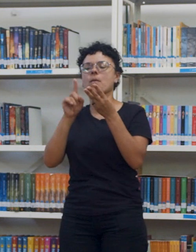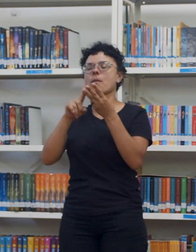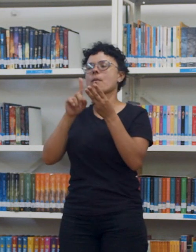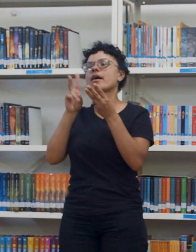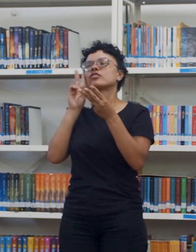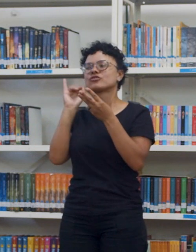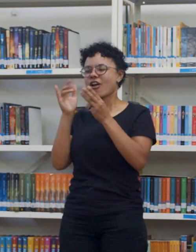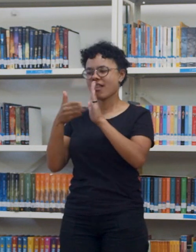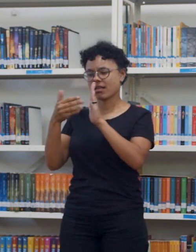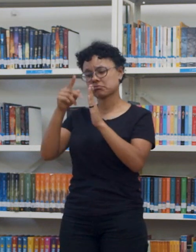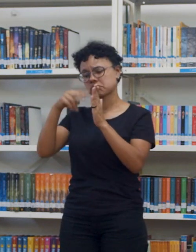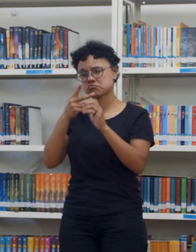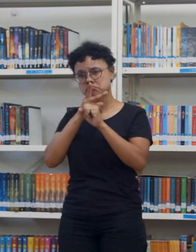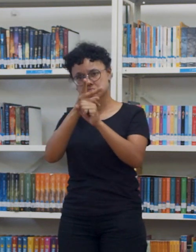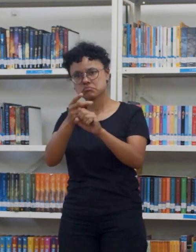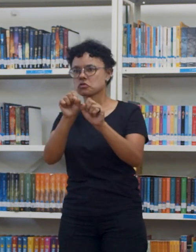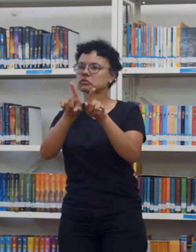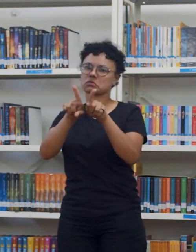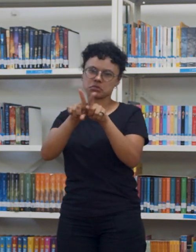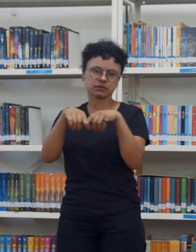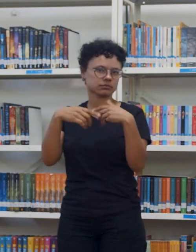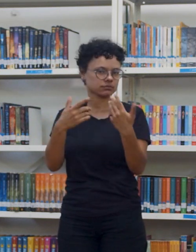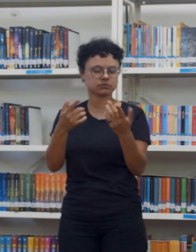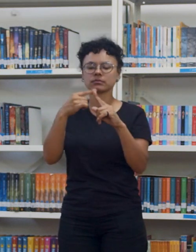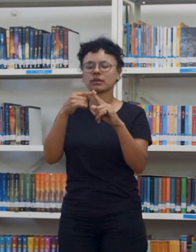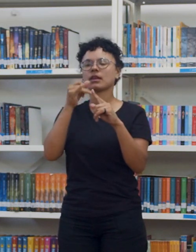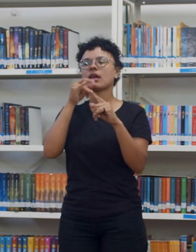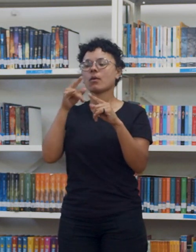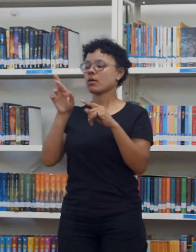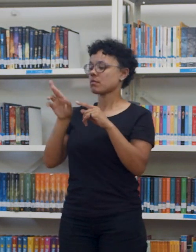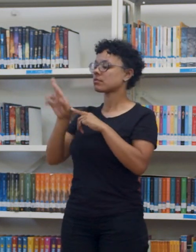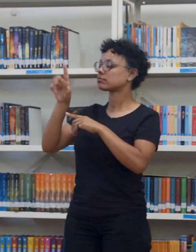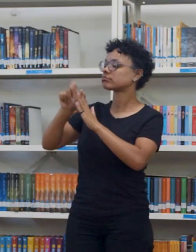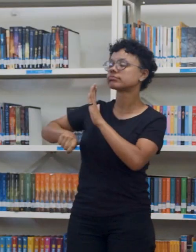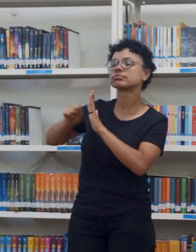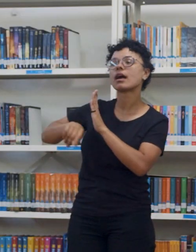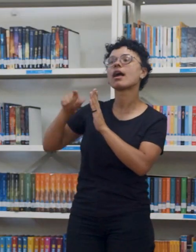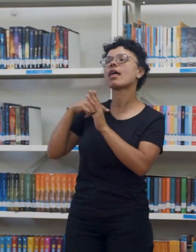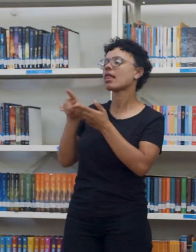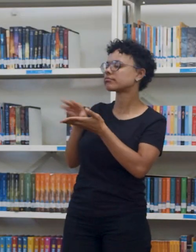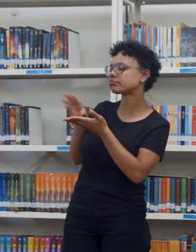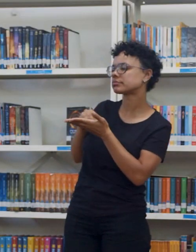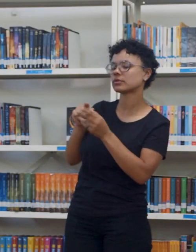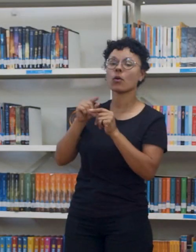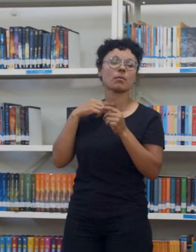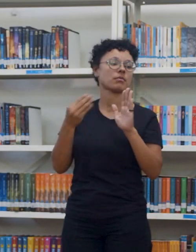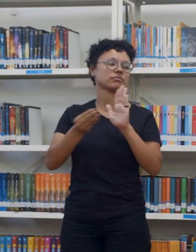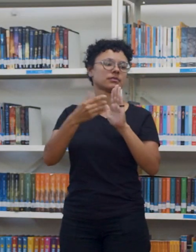para quem quiser depois procurar também em que autores eu me apoiei para escrever a metodologia, tá tudo